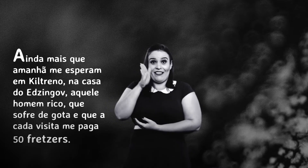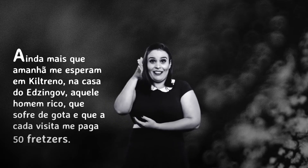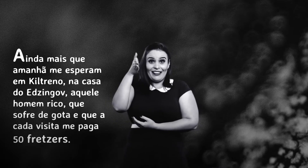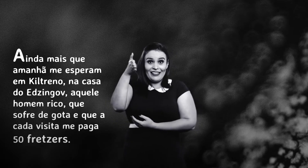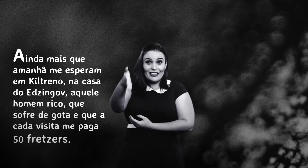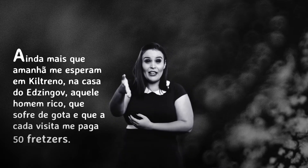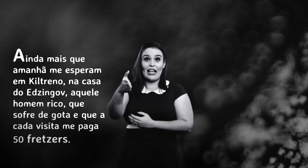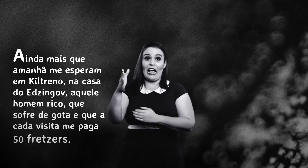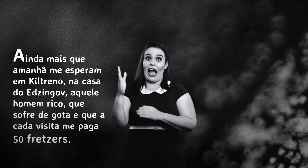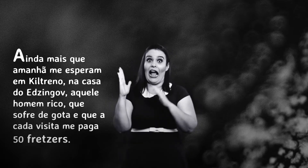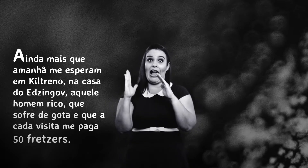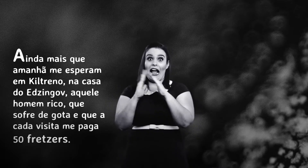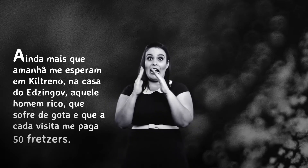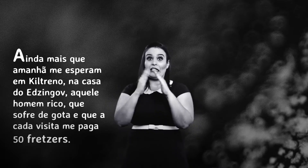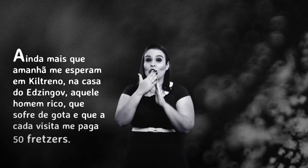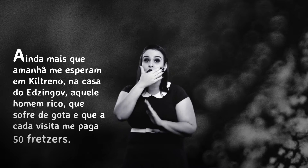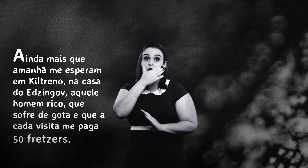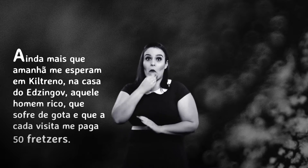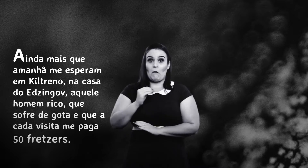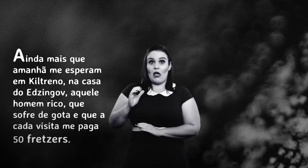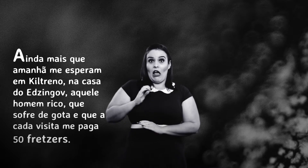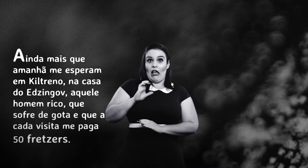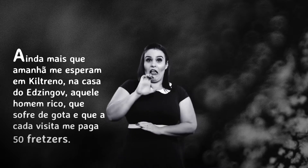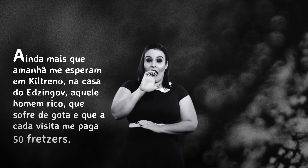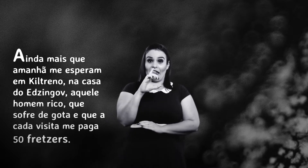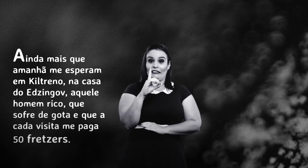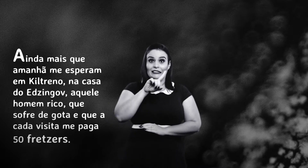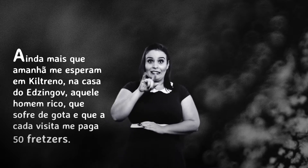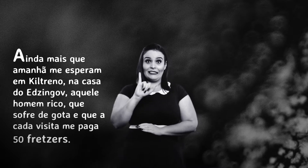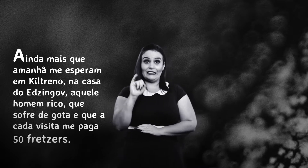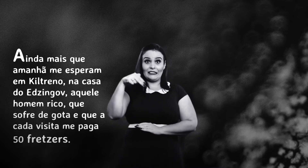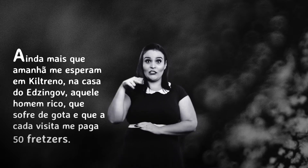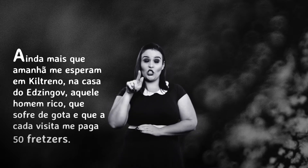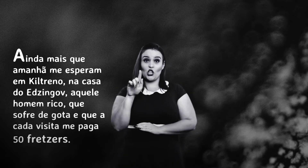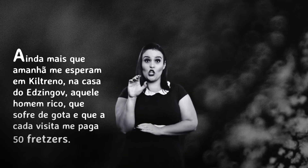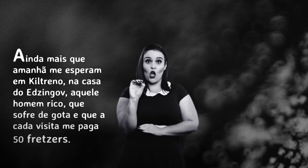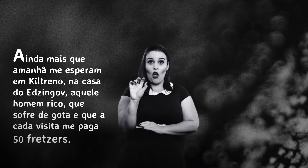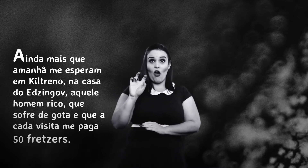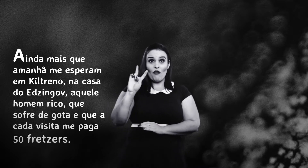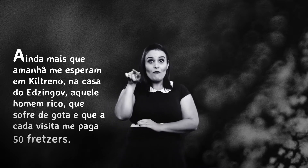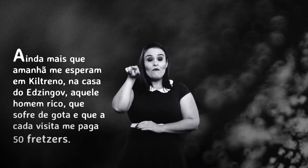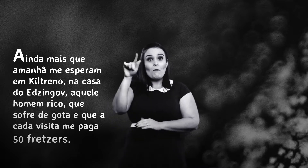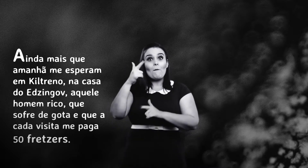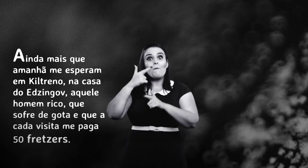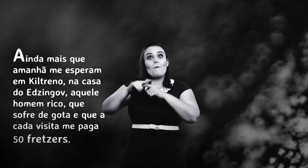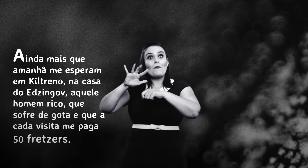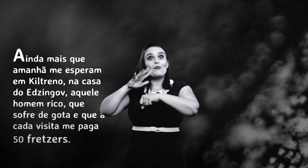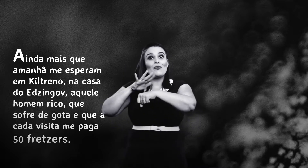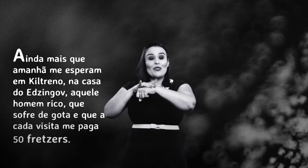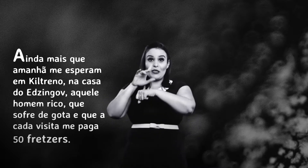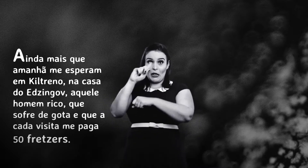na casa do Edzingov, aquele homem rico que sofre de gota e que a cada visita me paga 50